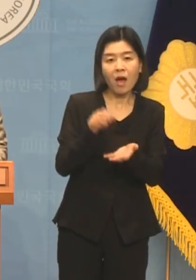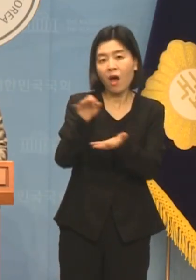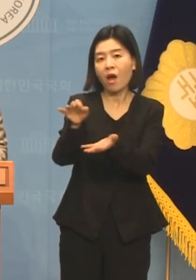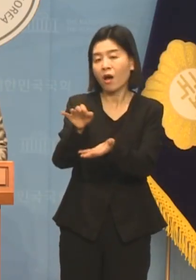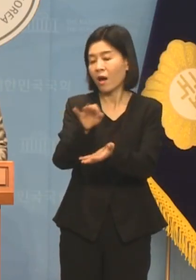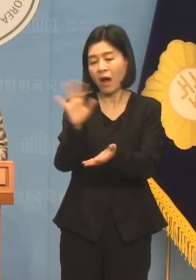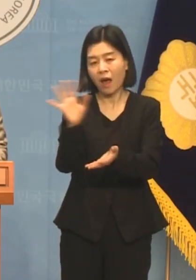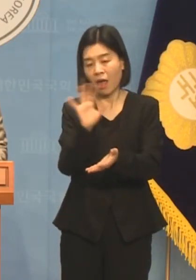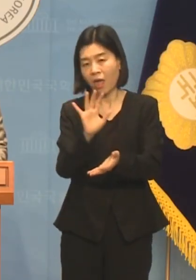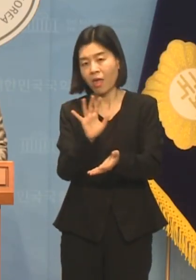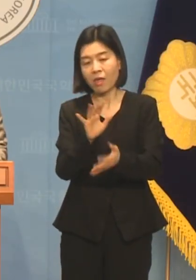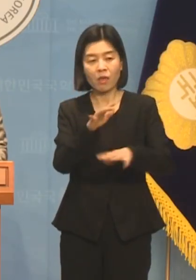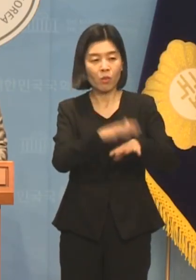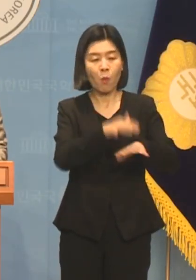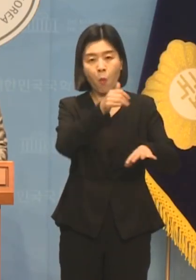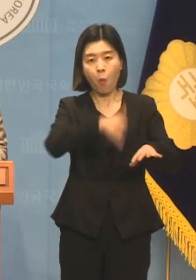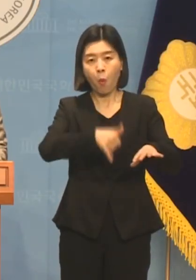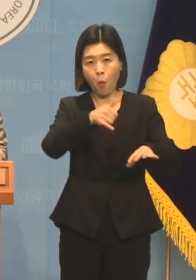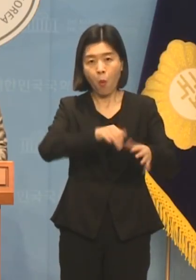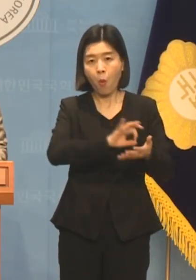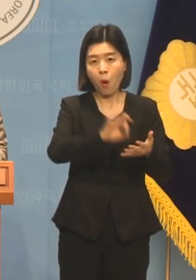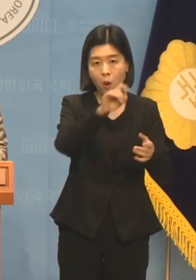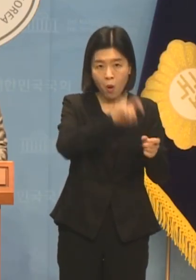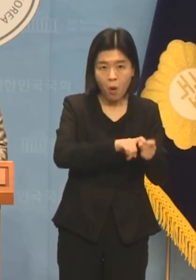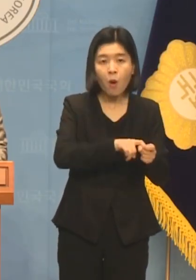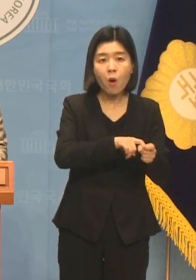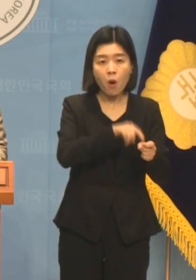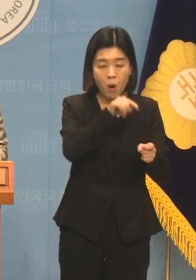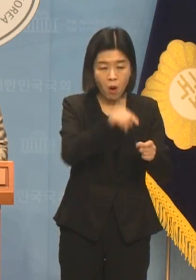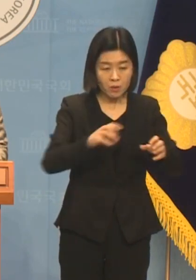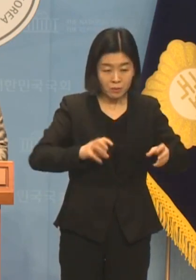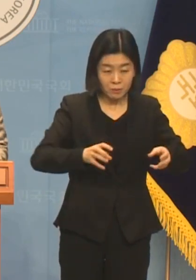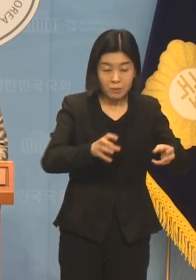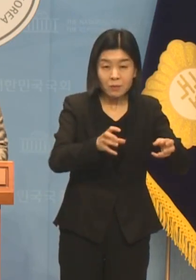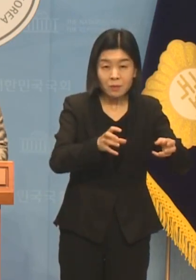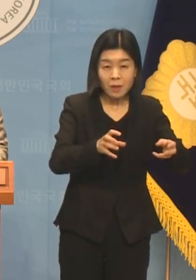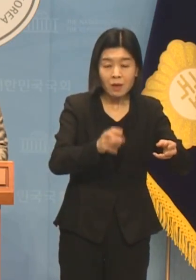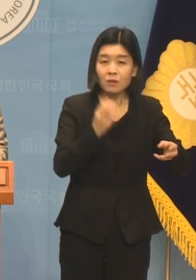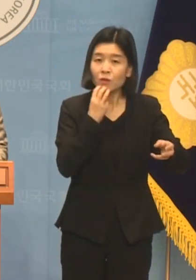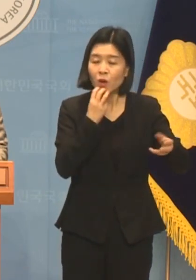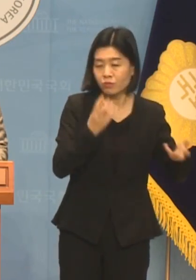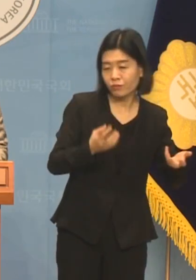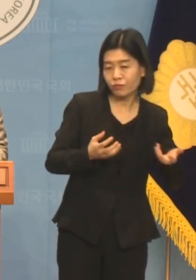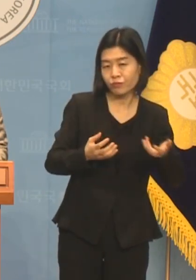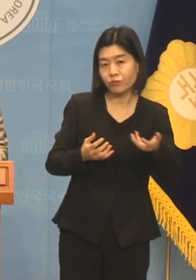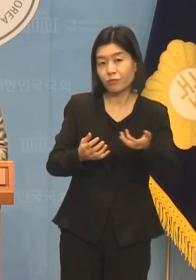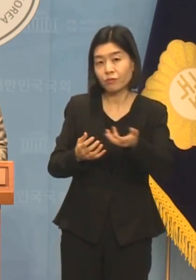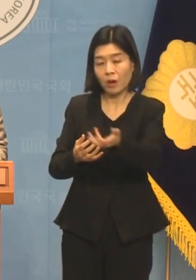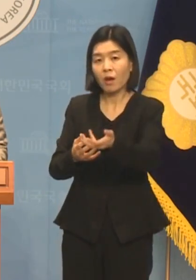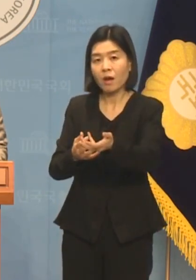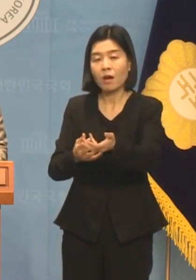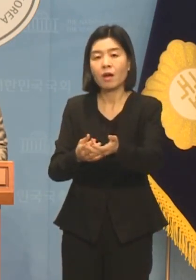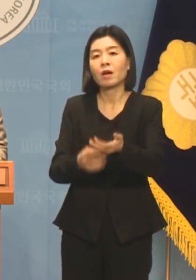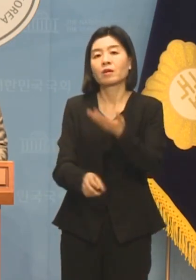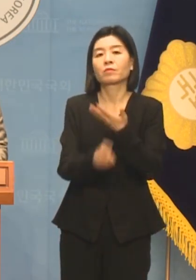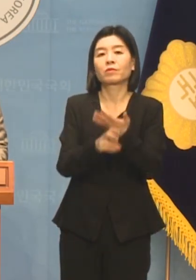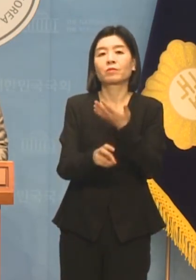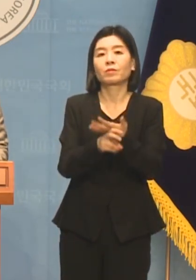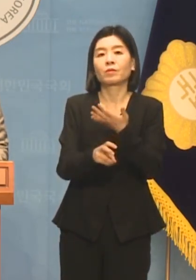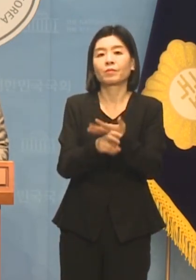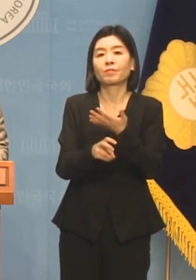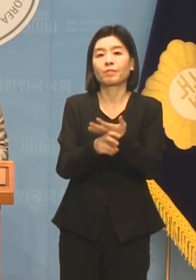농사에 사용되어야 할 트랙터가 서울로 진입해 국민들을 위협하는 불법 집회 시위 무기로 악용되고